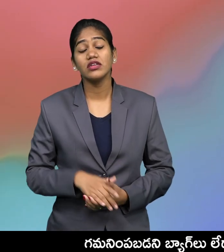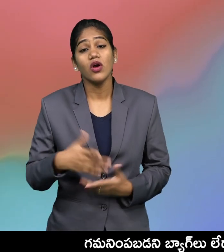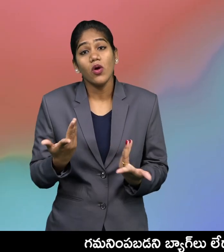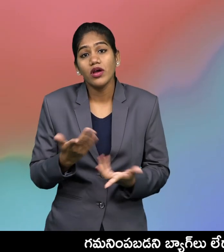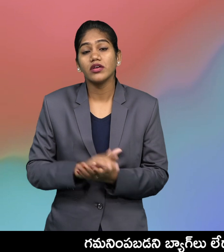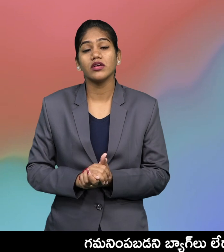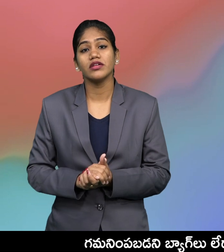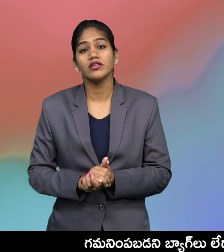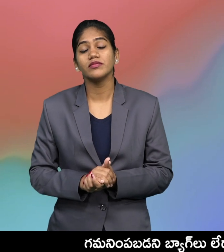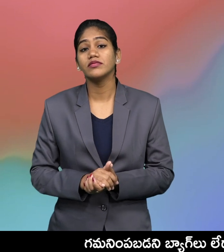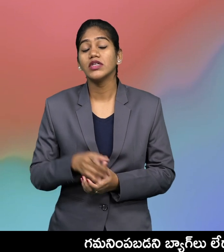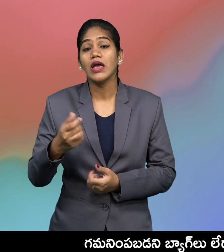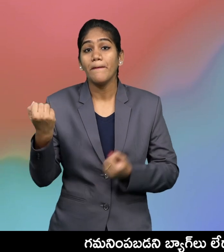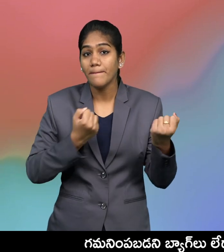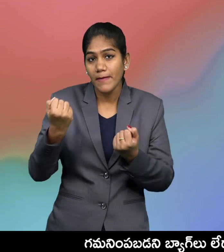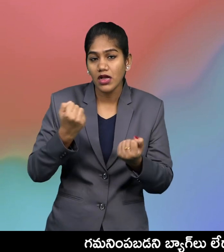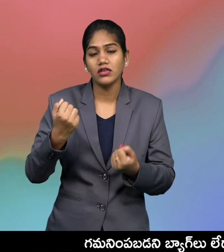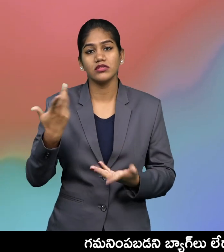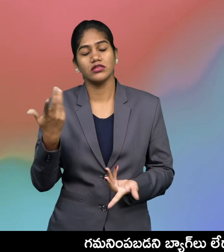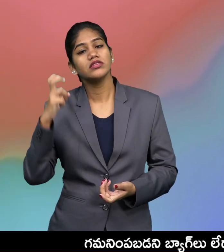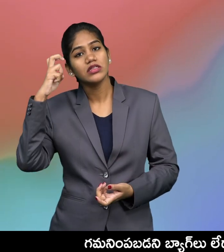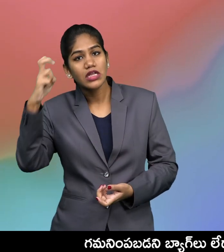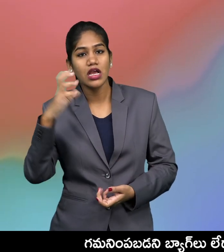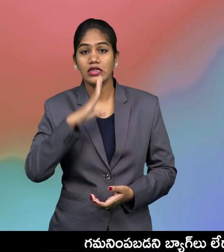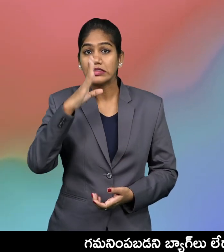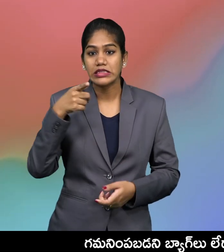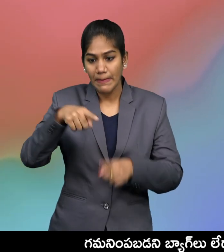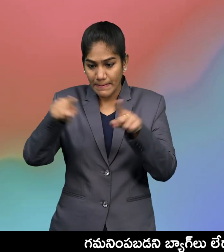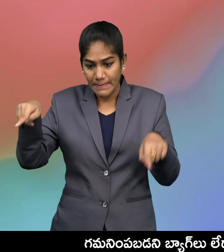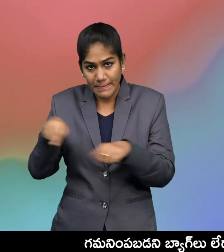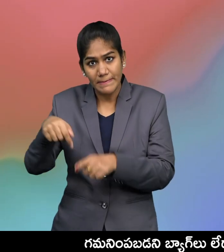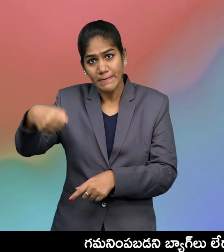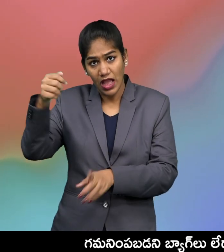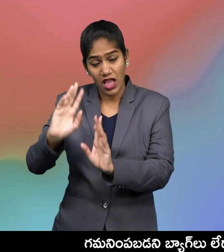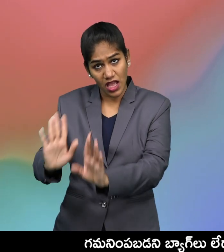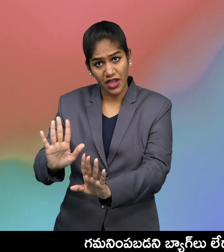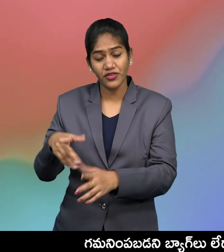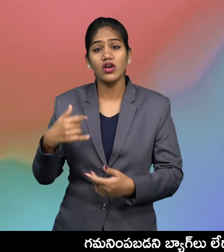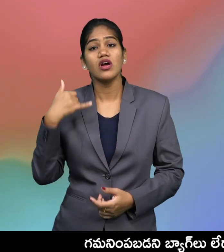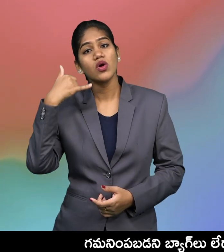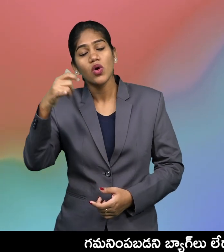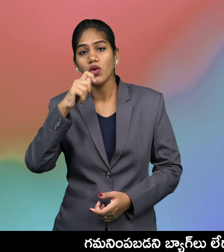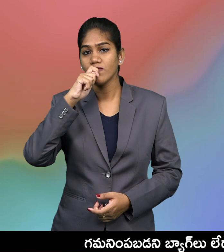గమనింపబడని బ్యాగ్లు లేదా సూట్ కేసులు కనిపిస్తే పోలీసుల నెంబర్ 100కి కాల్ చేయండి.